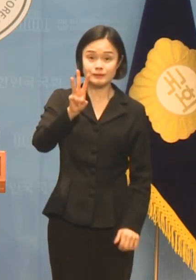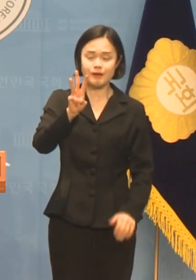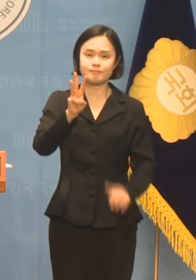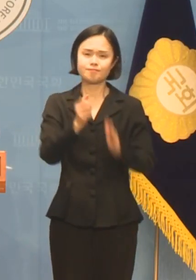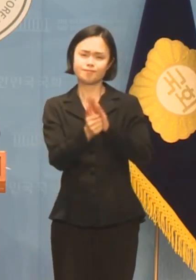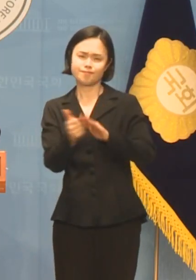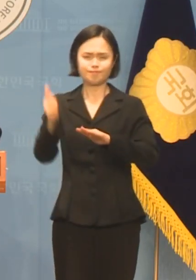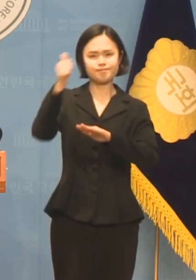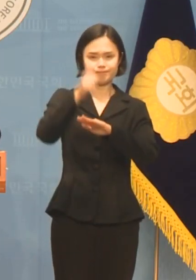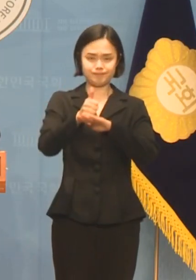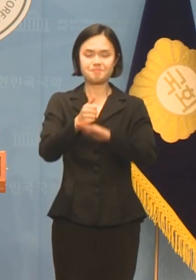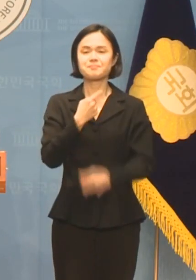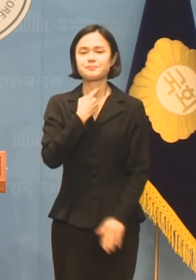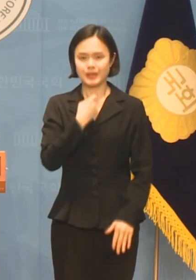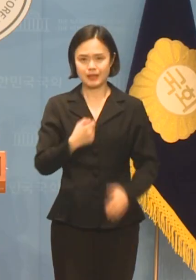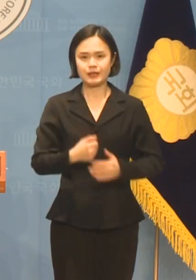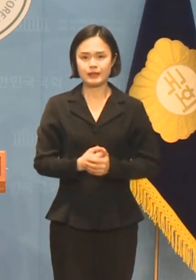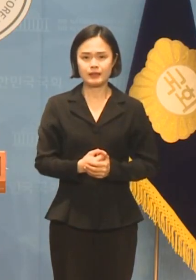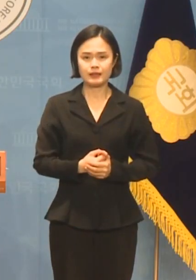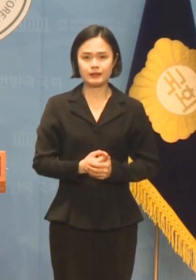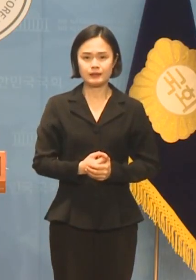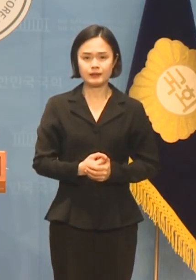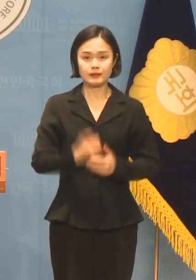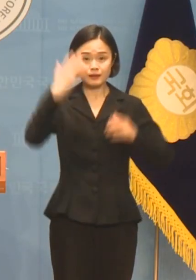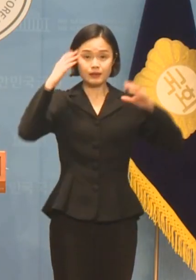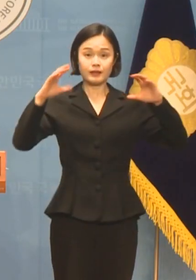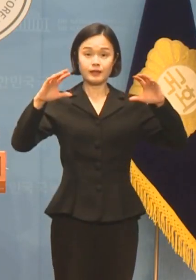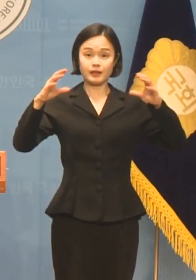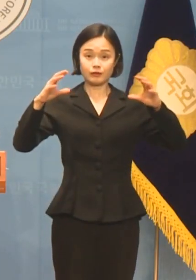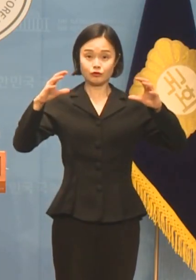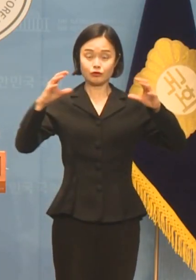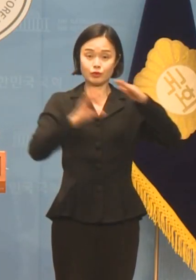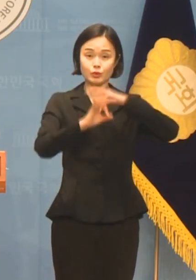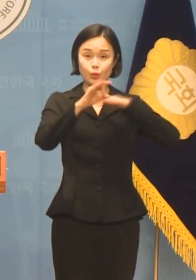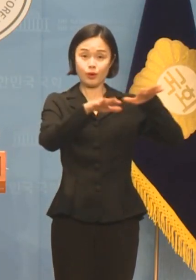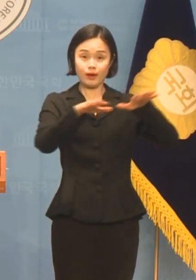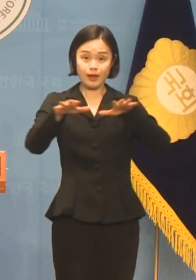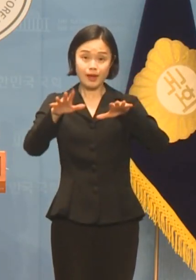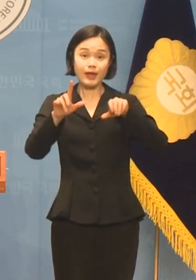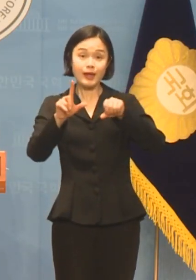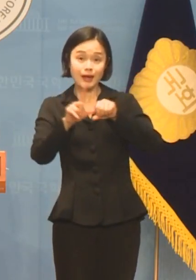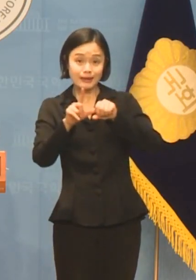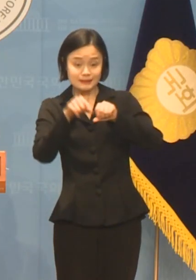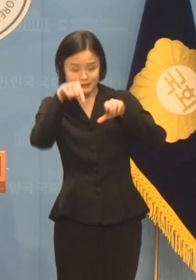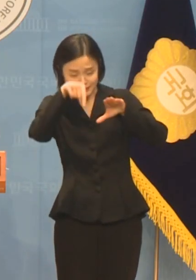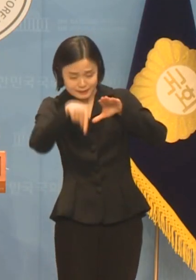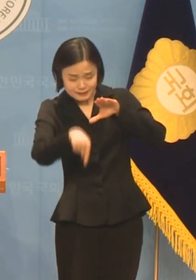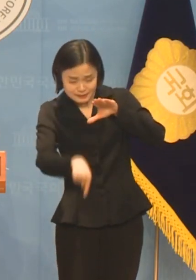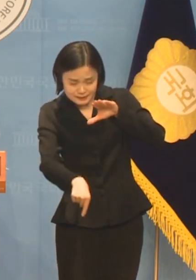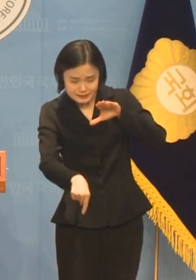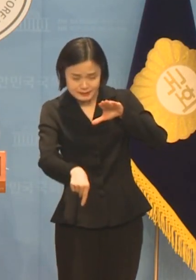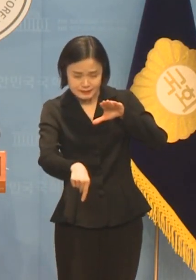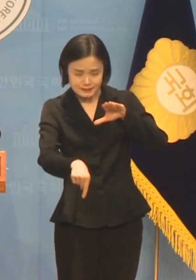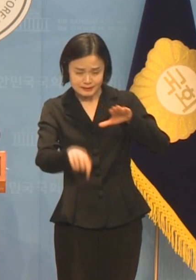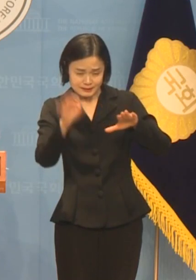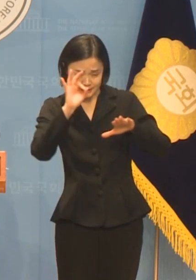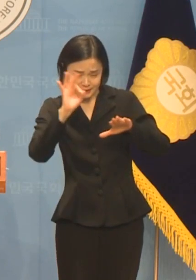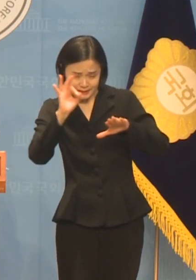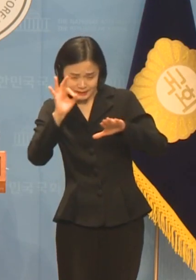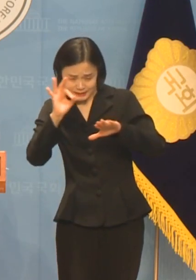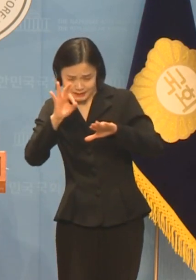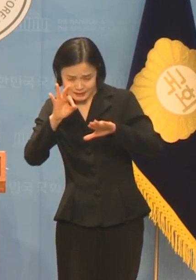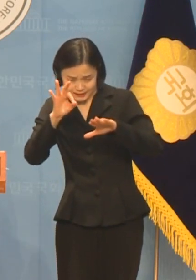했습니다. 가까운 애로 대한민국 동해가스전조차 11번의 시도